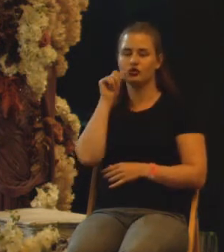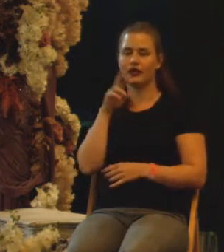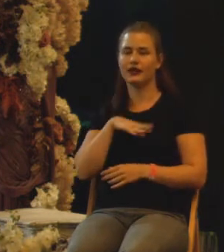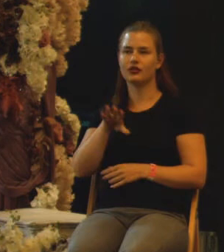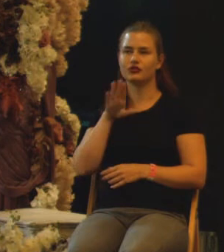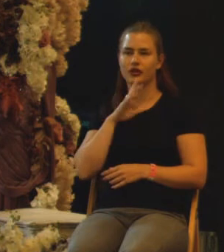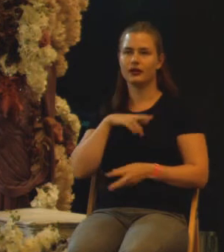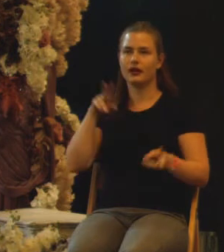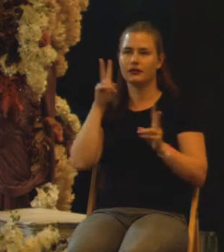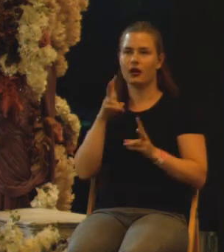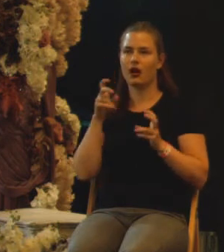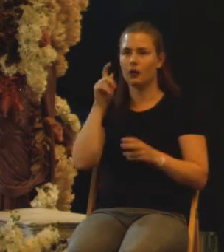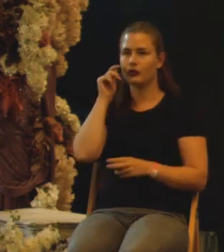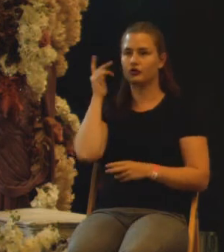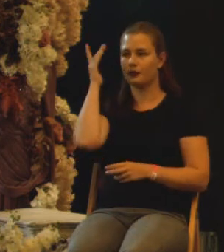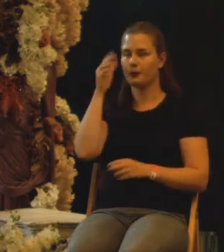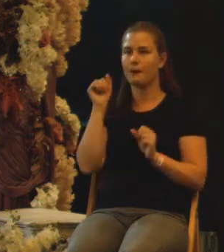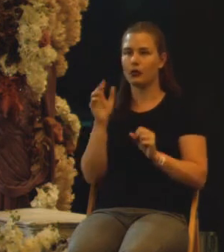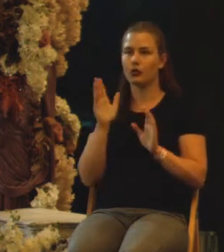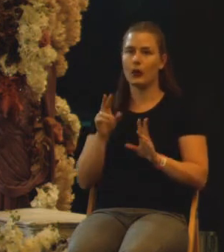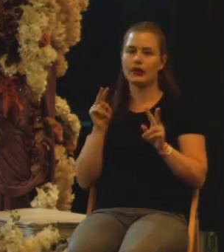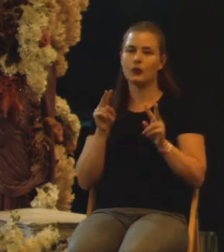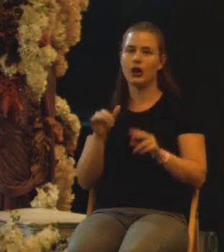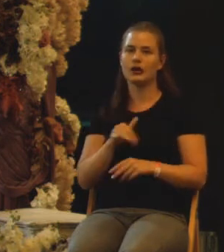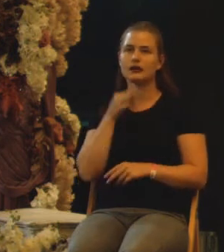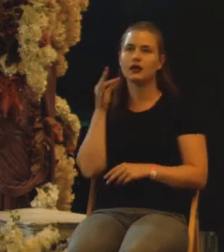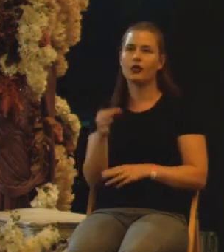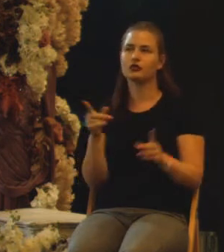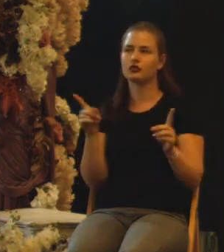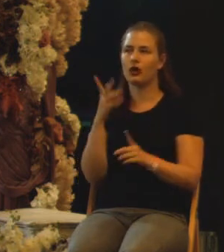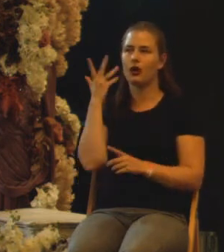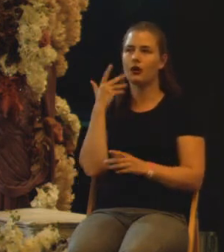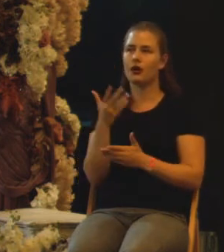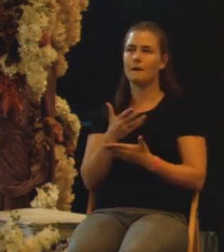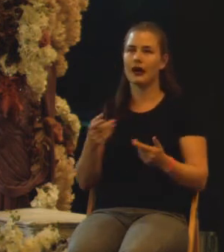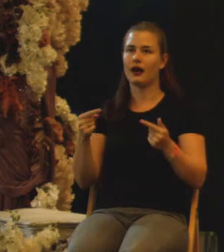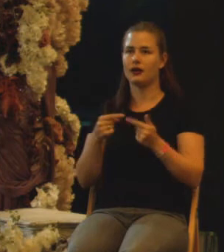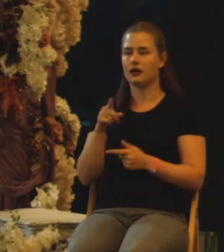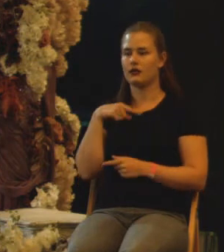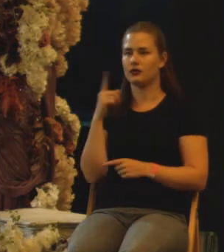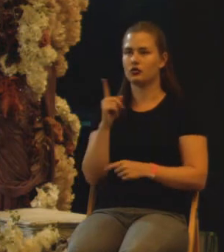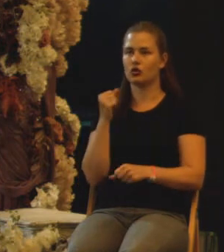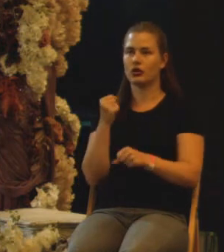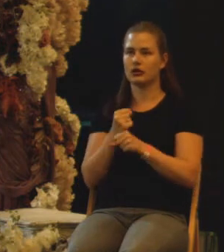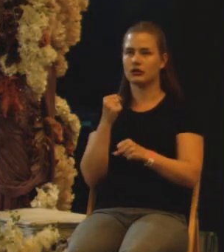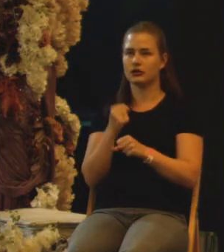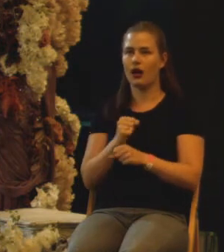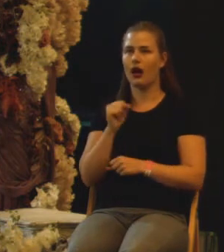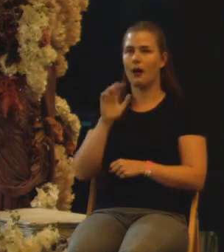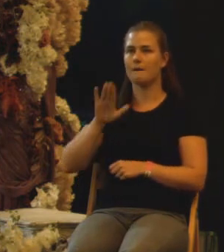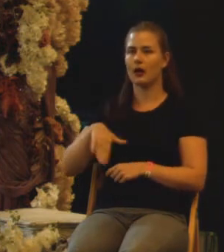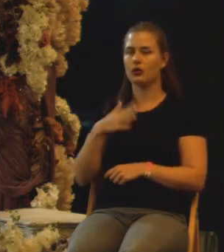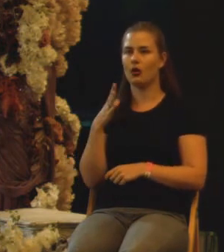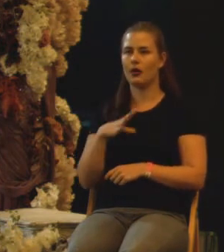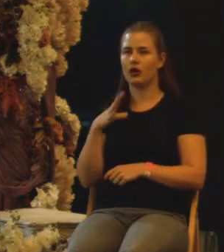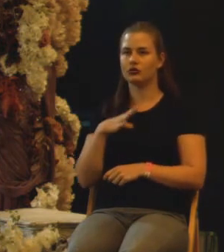не знаю, как они мыслят. Я могу только наблюдать за ними и сказать, что когда мы им конкретно говорим, что делать, а потом